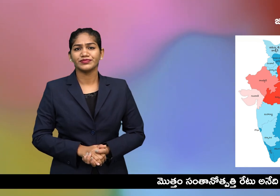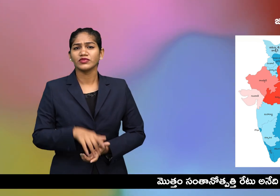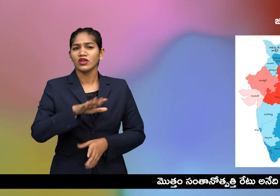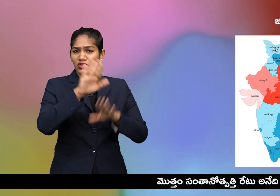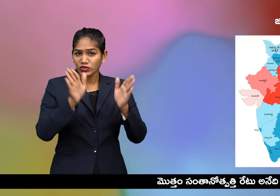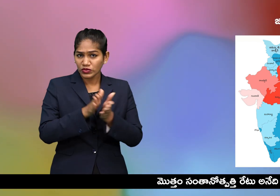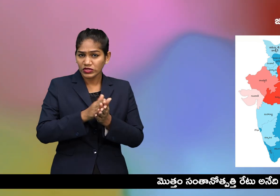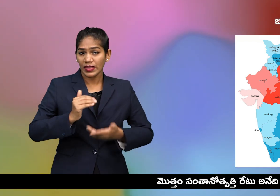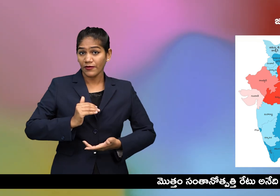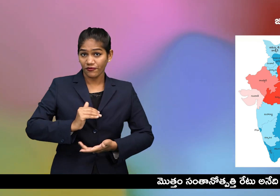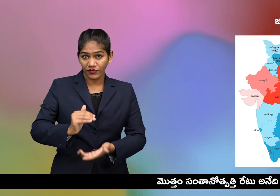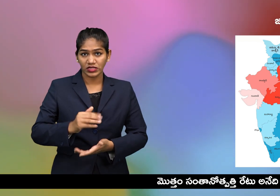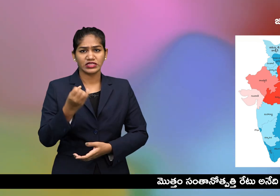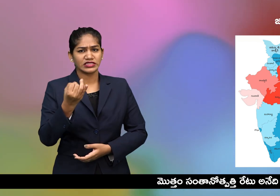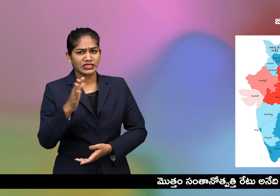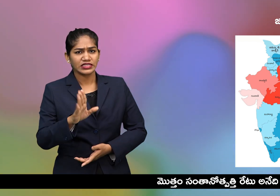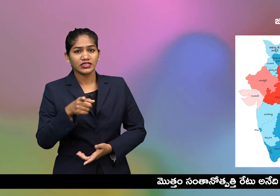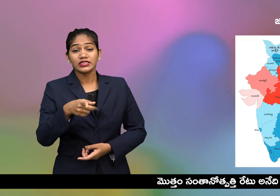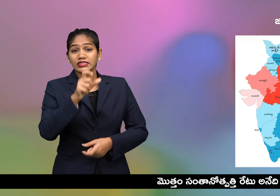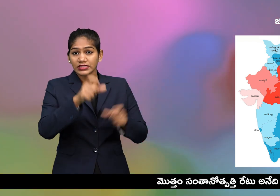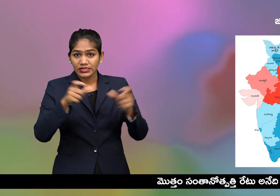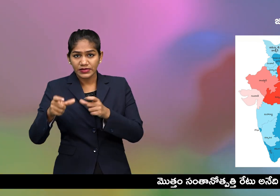మొత్తం సంతానోత్పత్తి రేటు అనేది